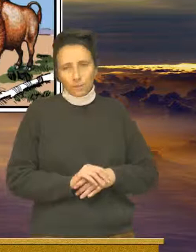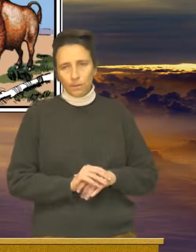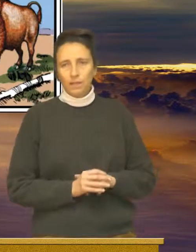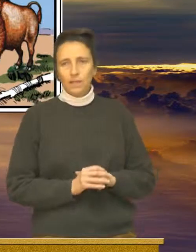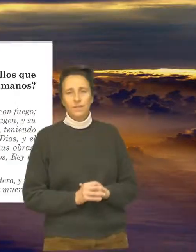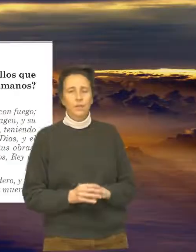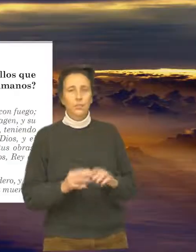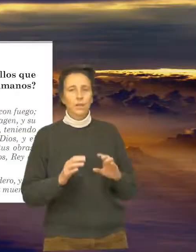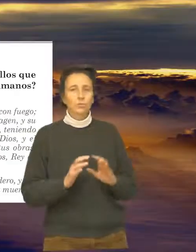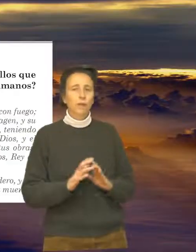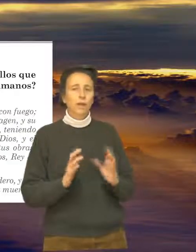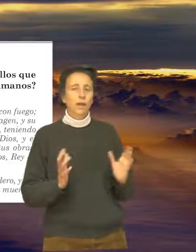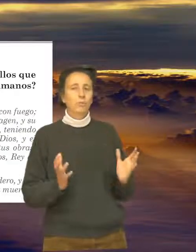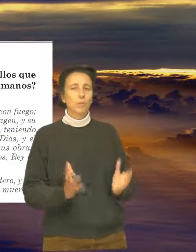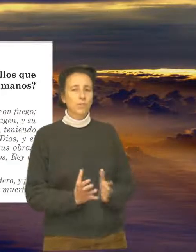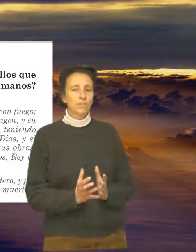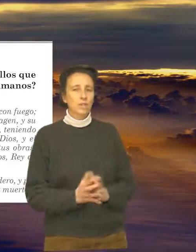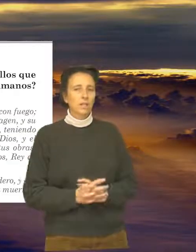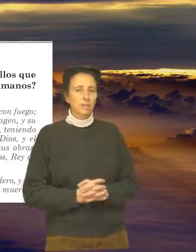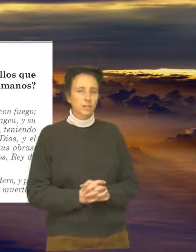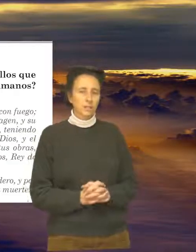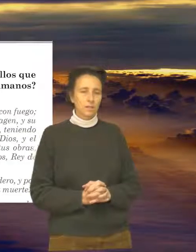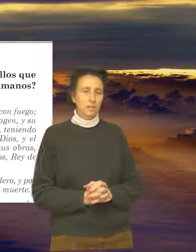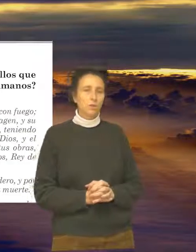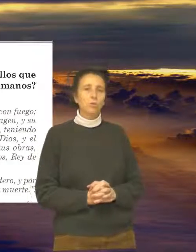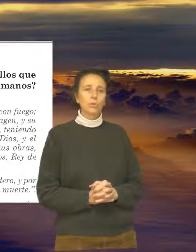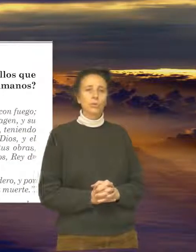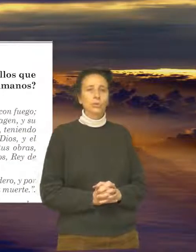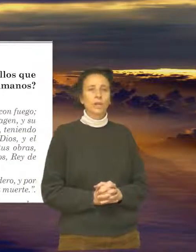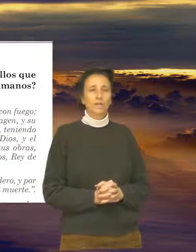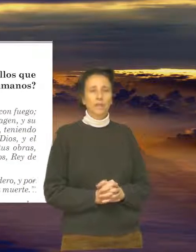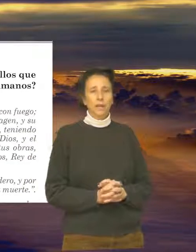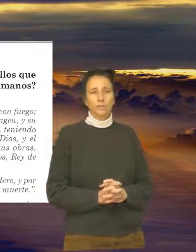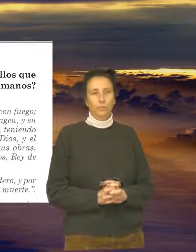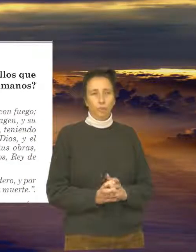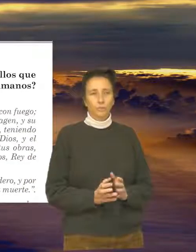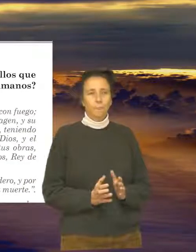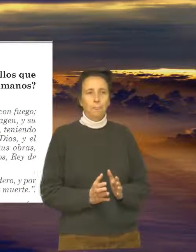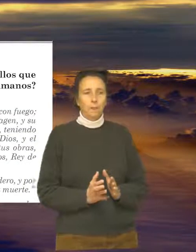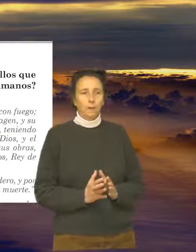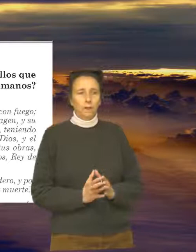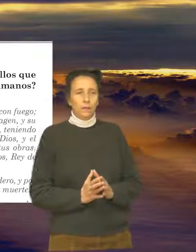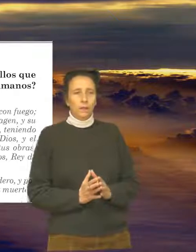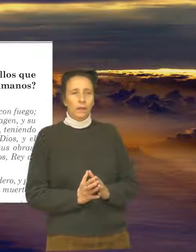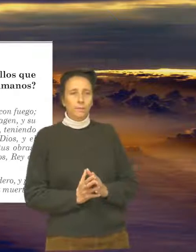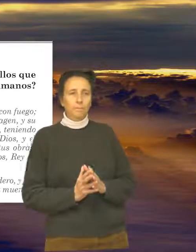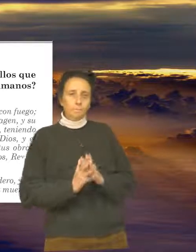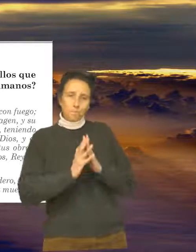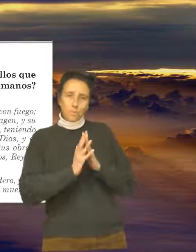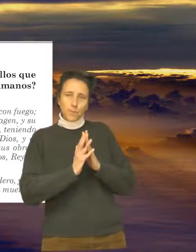varias citas bíblicas que nos ayudan a modo de síntesis y de conclusión de esta lección.